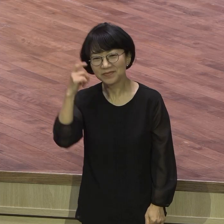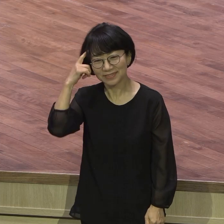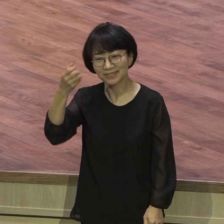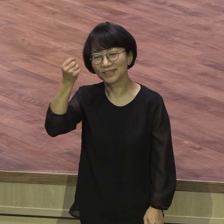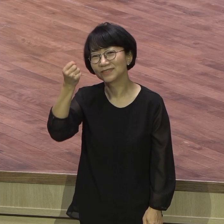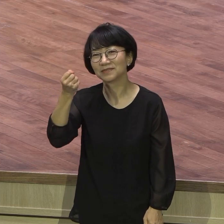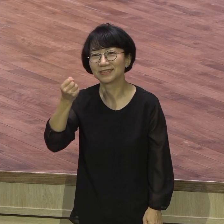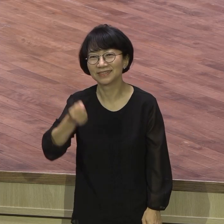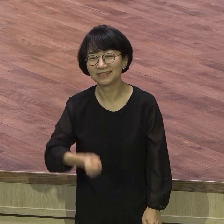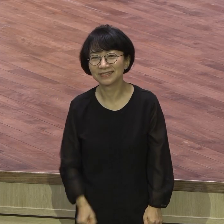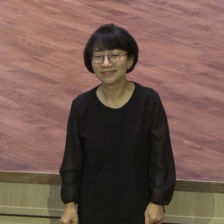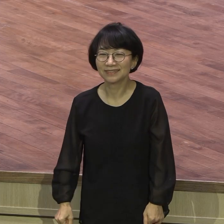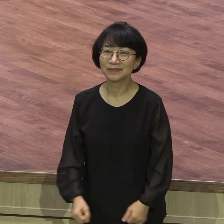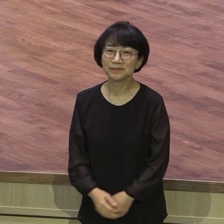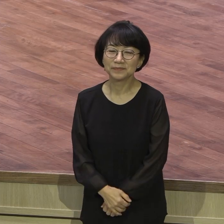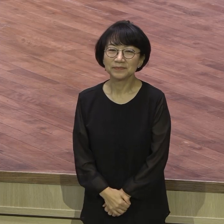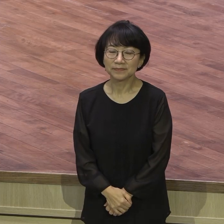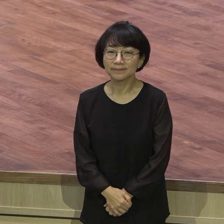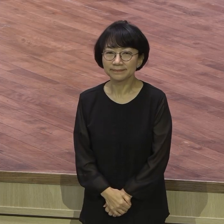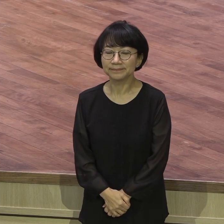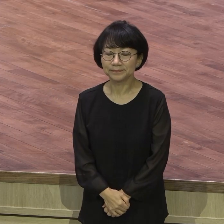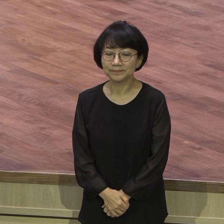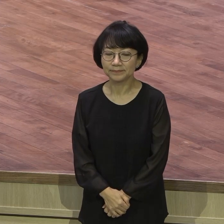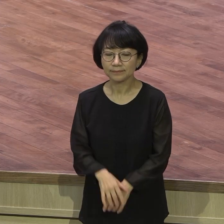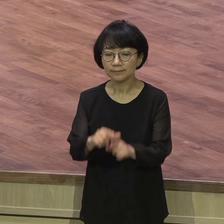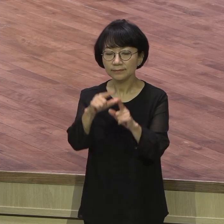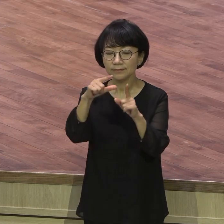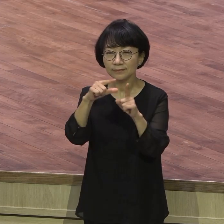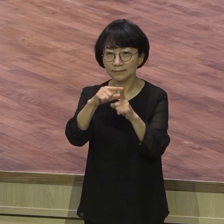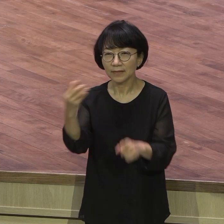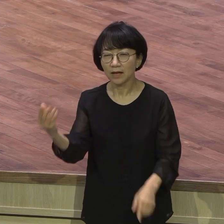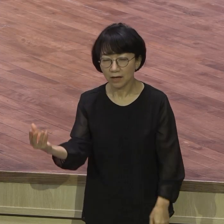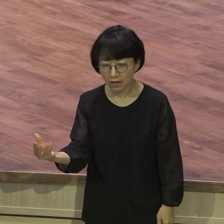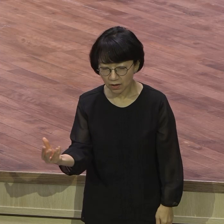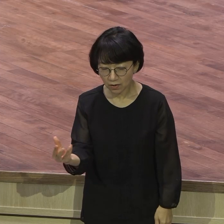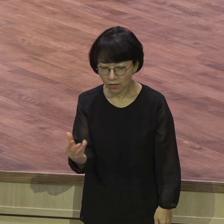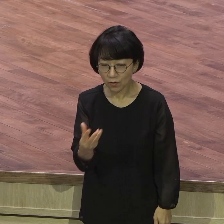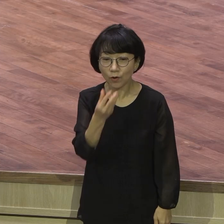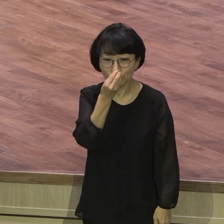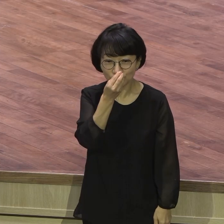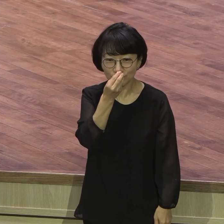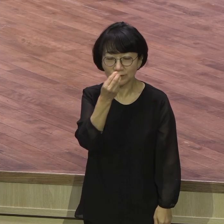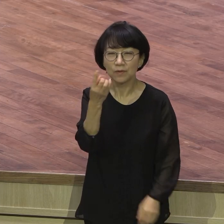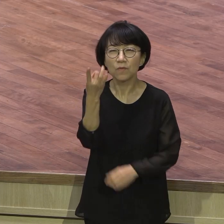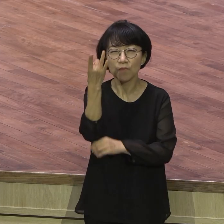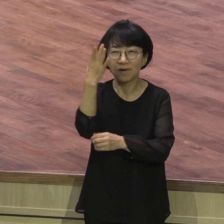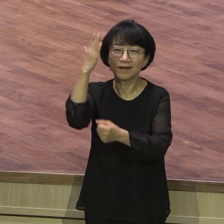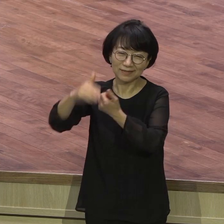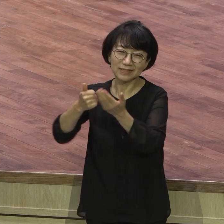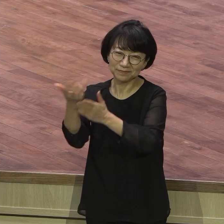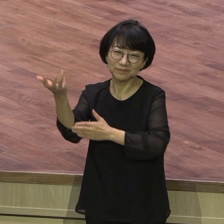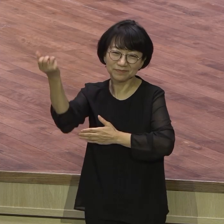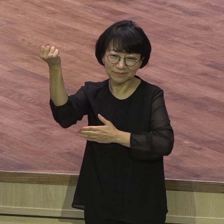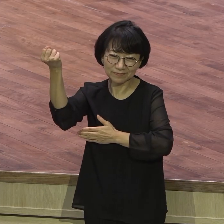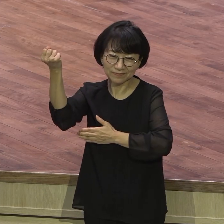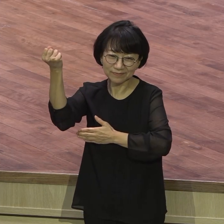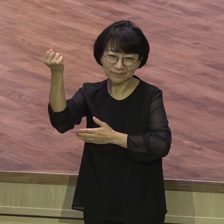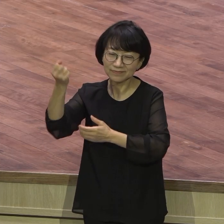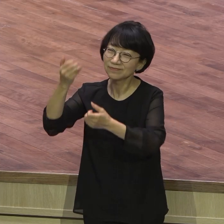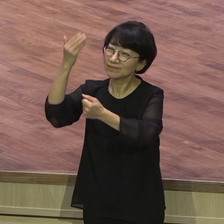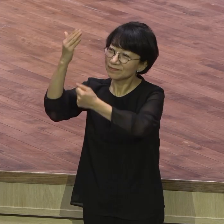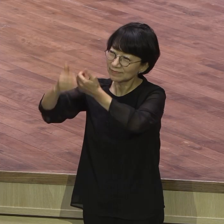그렇게 생각을 주셨습니다. 사실 거룩이라고 하는 것은요. 본질적으로 하나님 거예요. 하나님 속성이